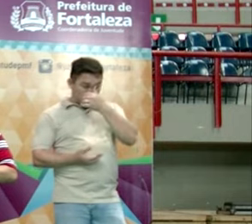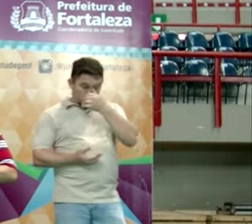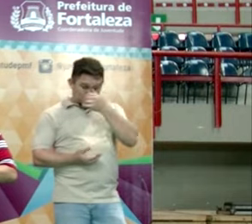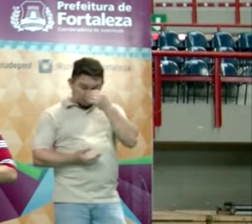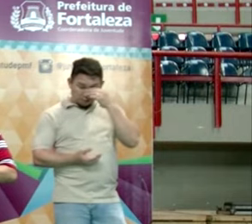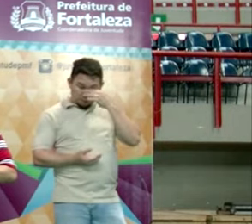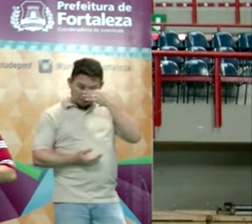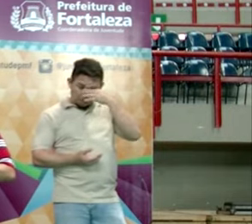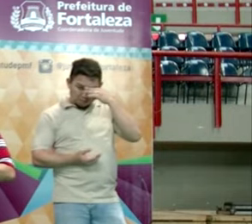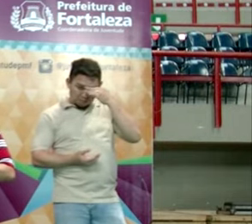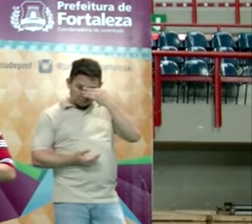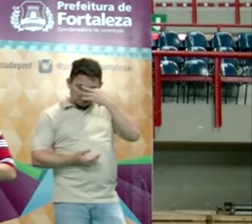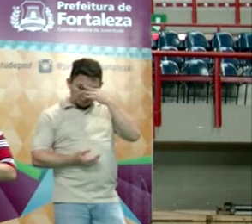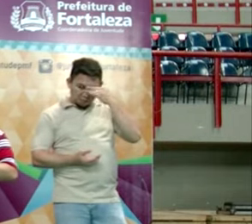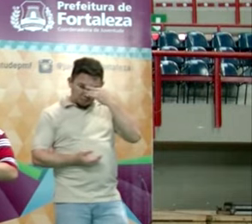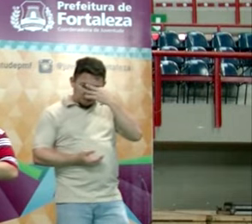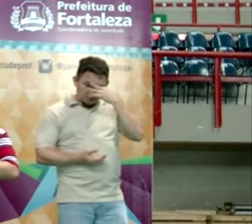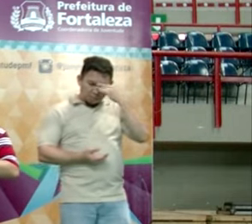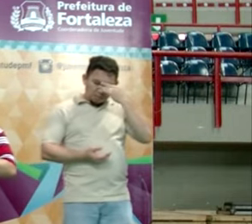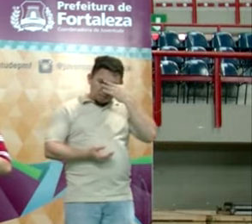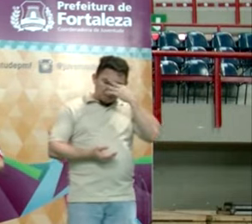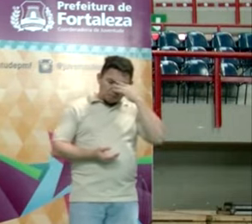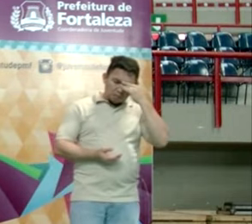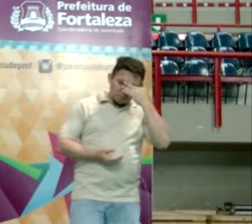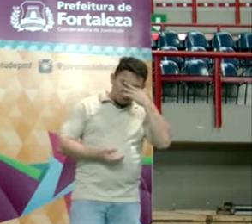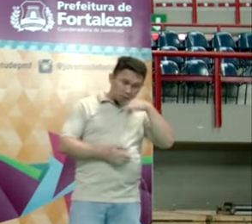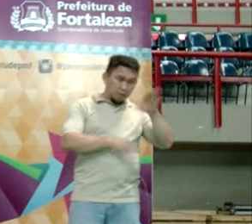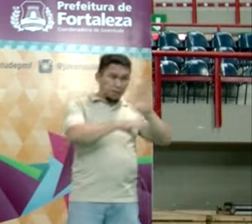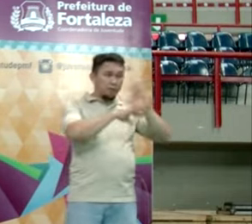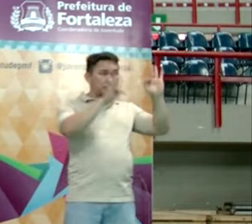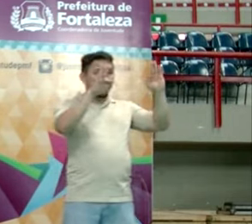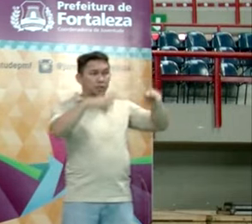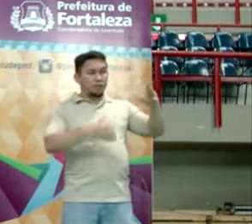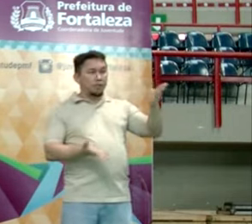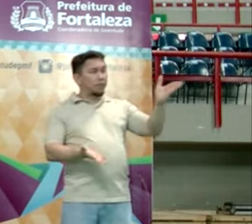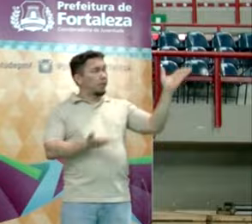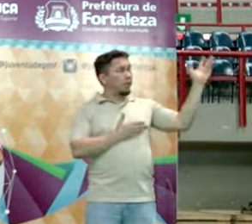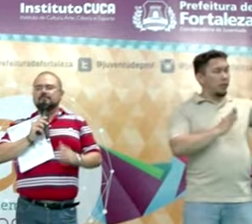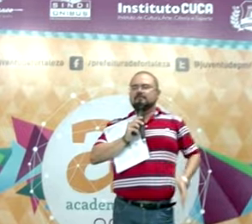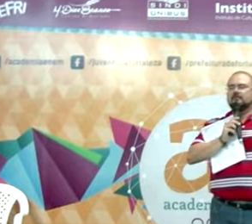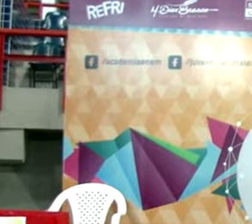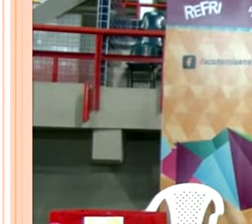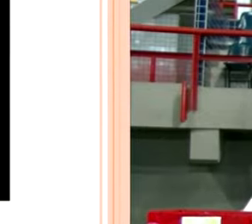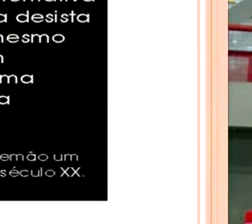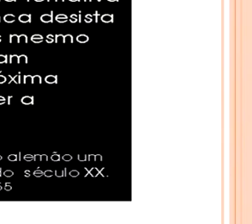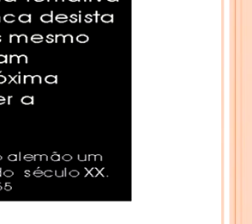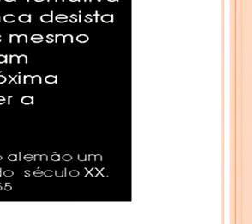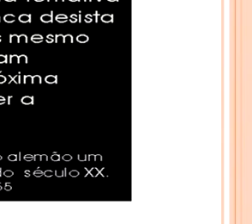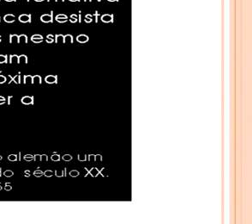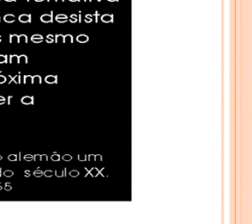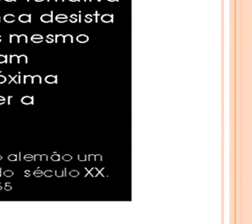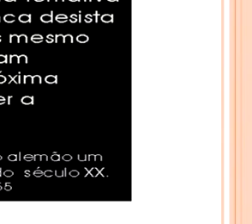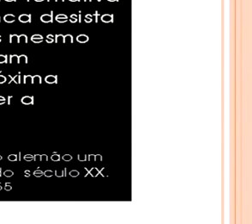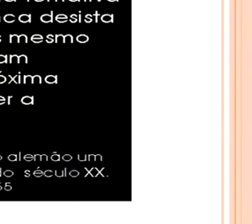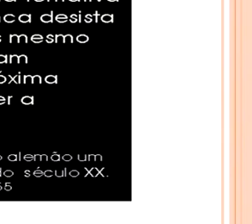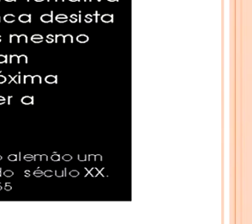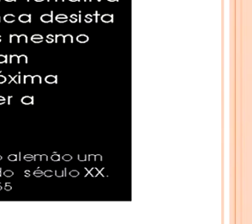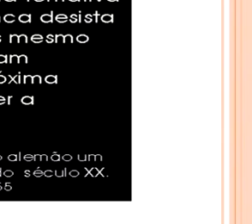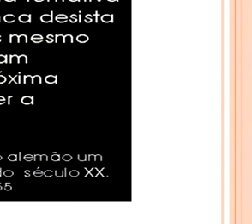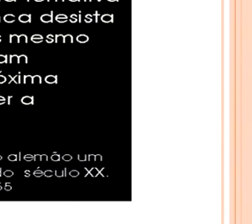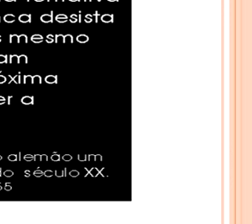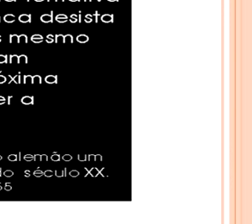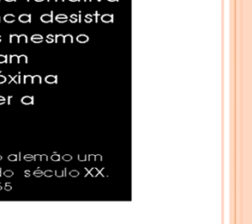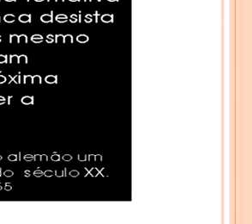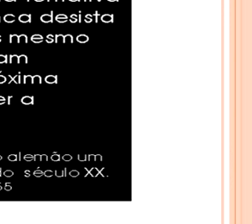Galera, é o seguinte. Eu queria, antes de passar o vídeo final, eu queria que vocês lessem aqui comigo uma frase de uma